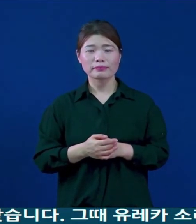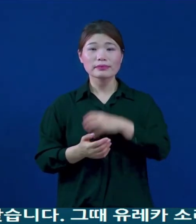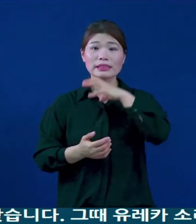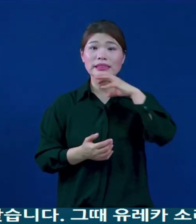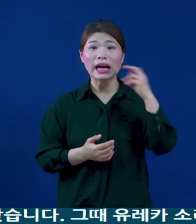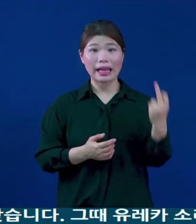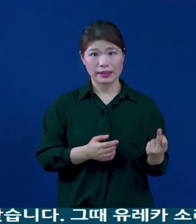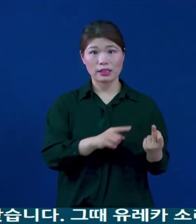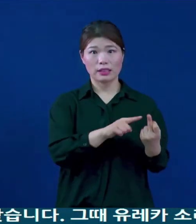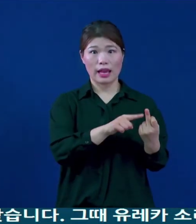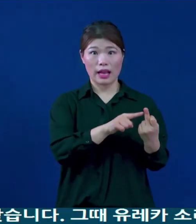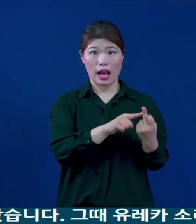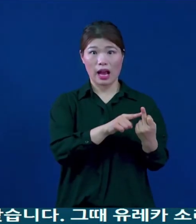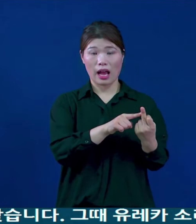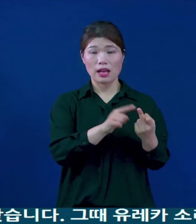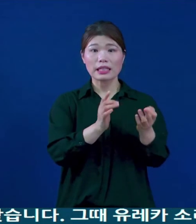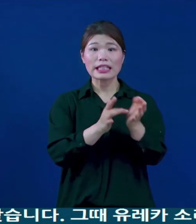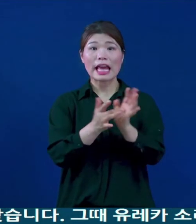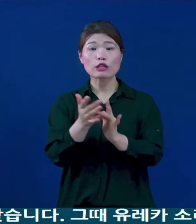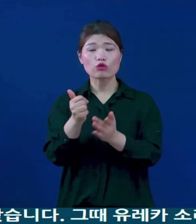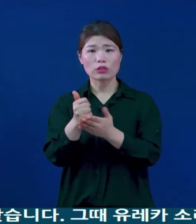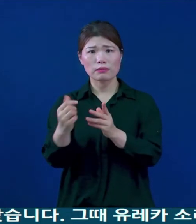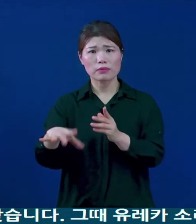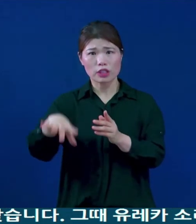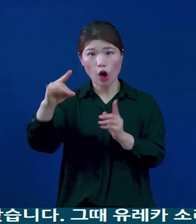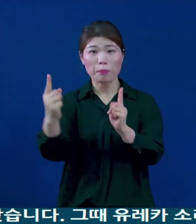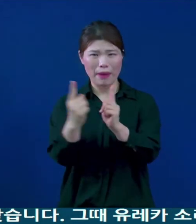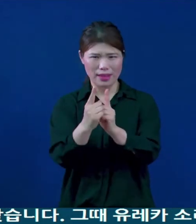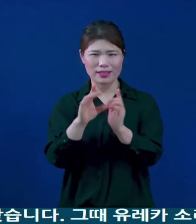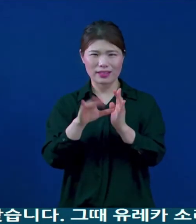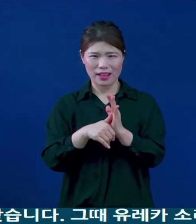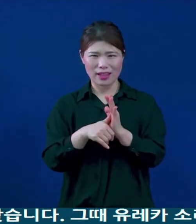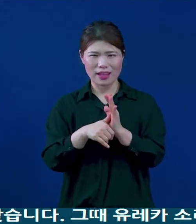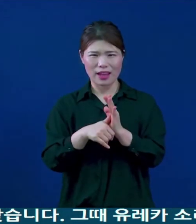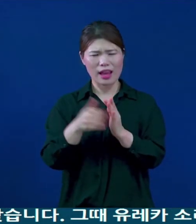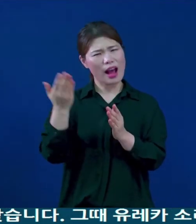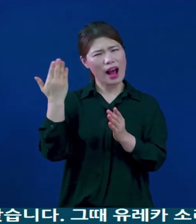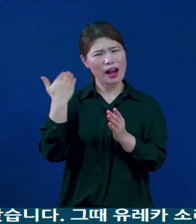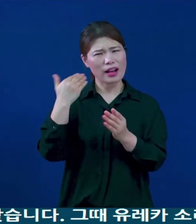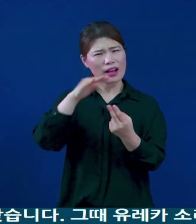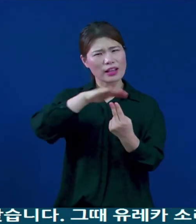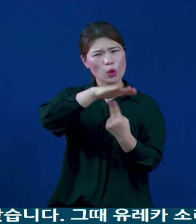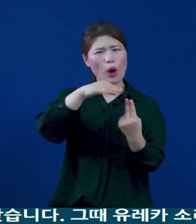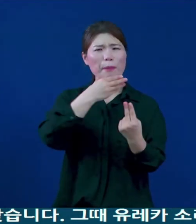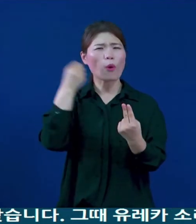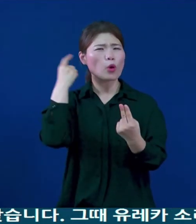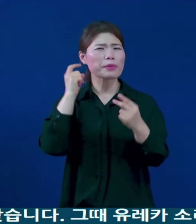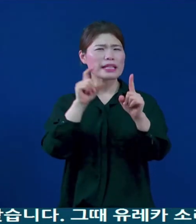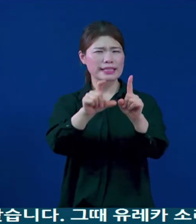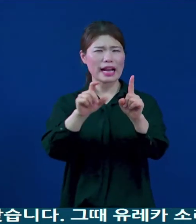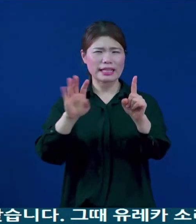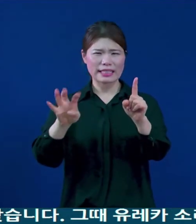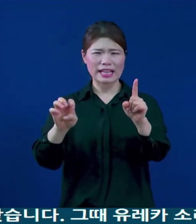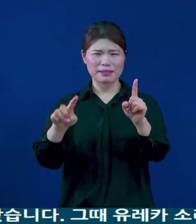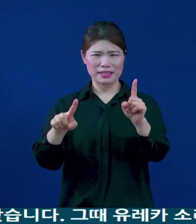안드레가 예수님 처음 만났을 때 아까 보았던 요한복음 1장